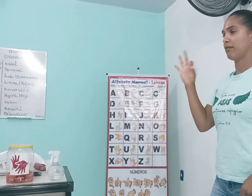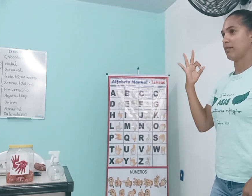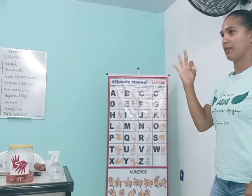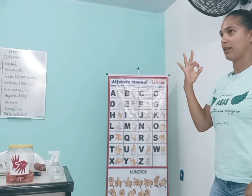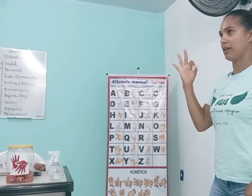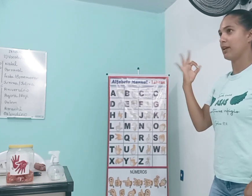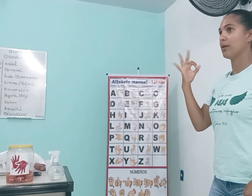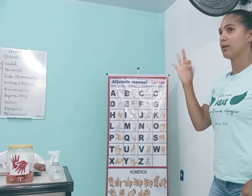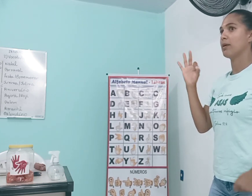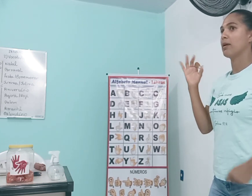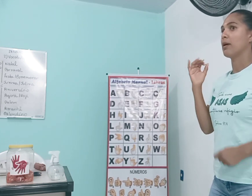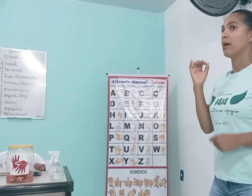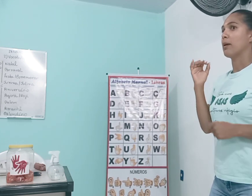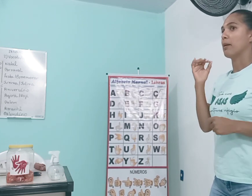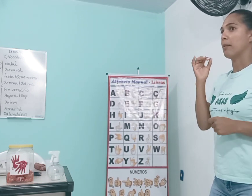Fevereiro,